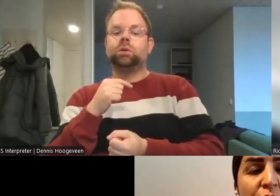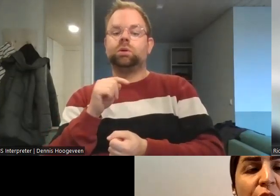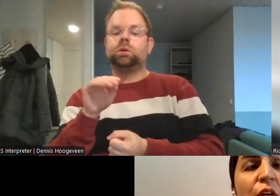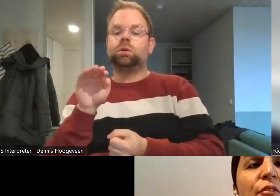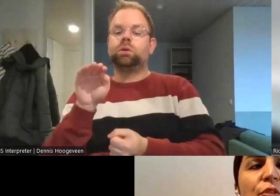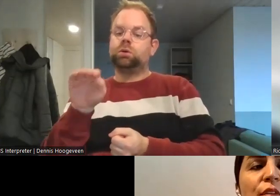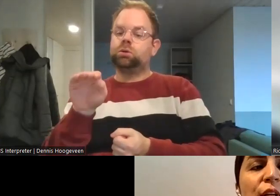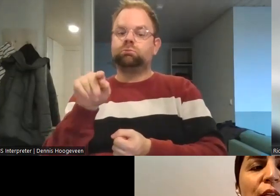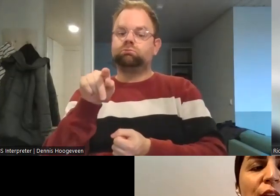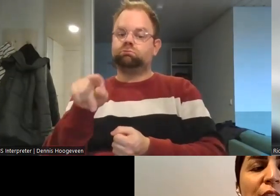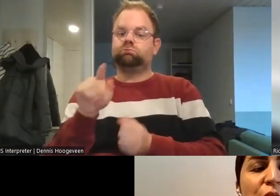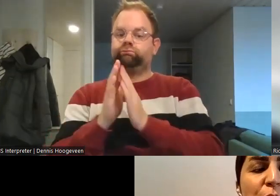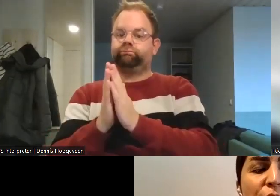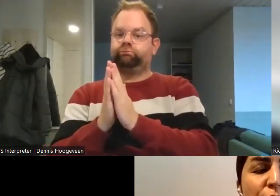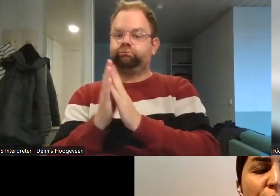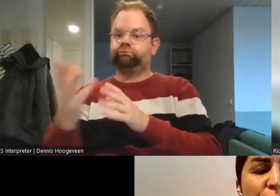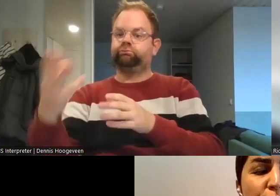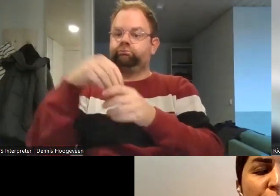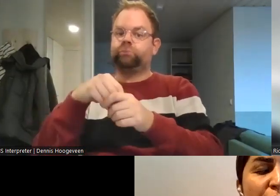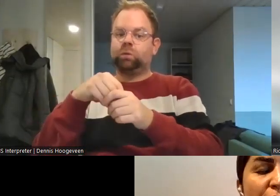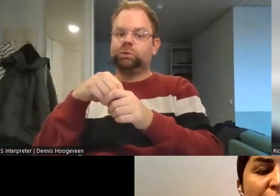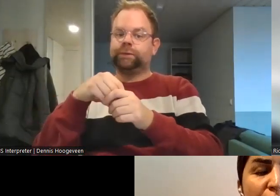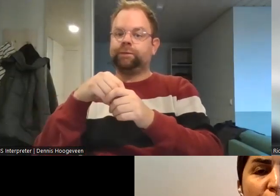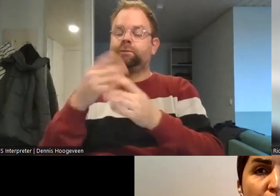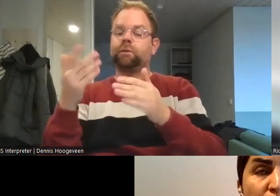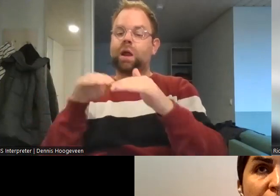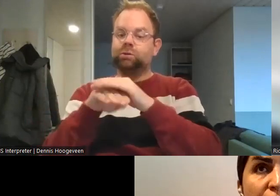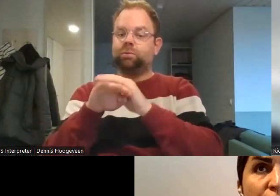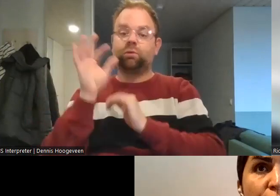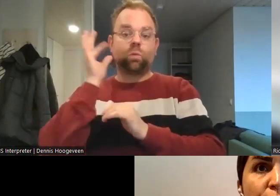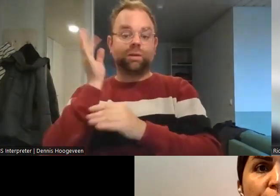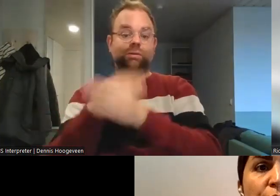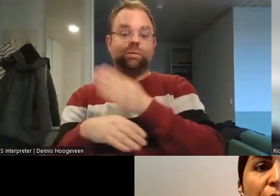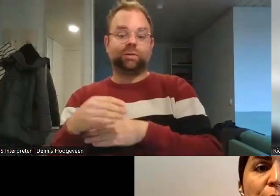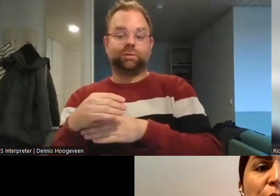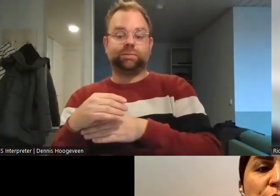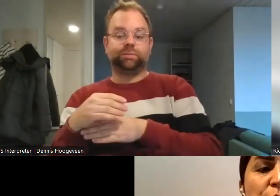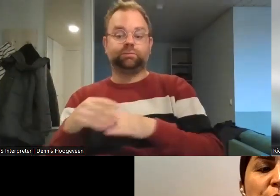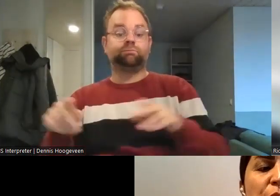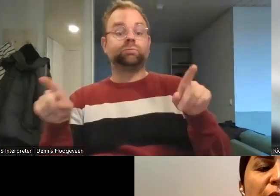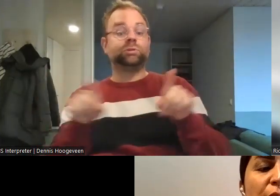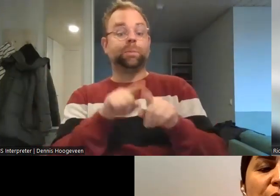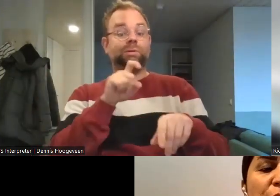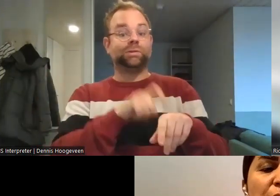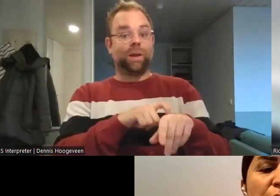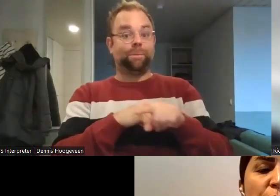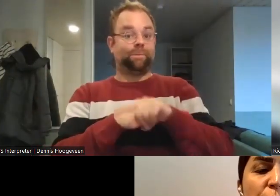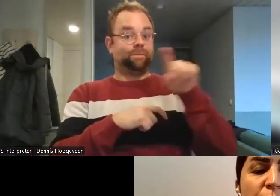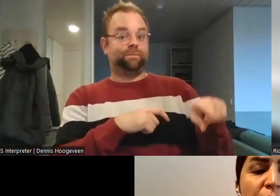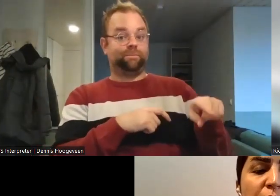handicap ne seraient pas suffisamment sensibilisées au sexe, au genre. Et